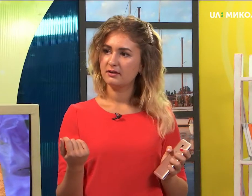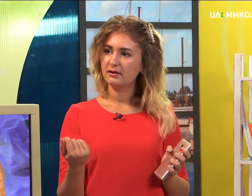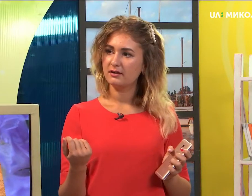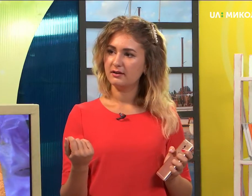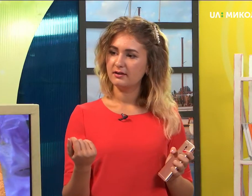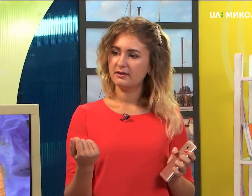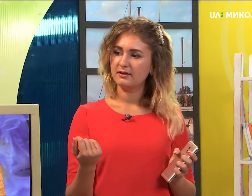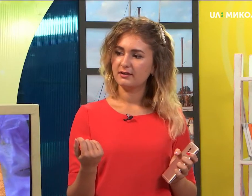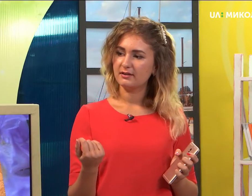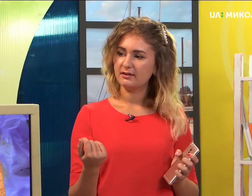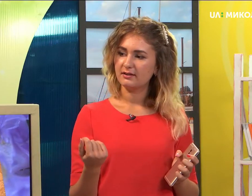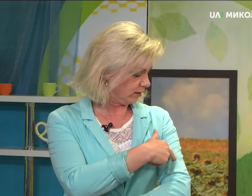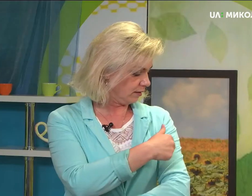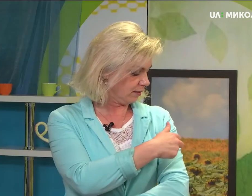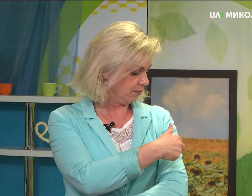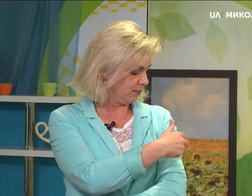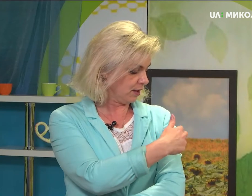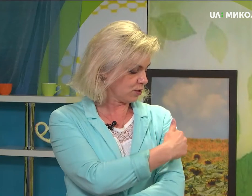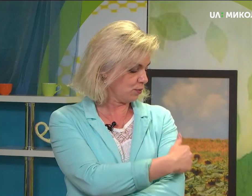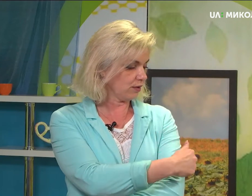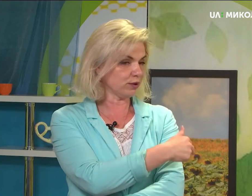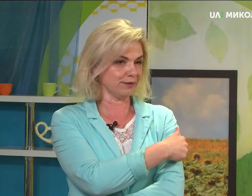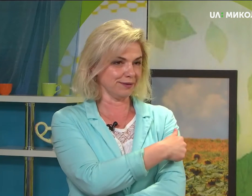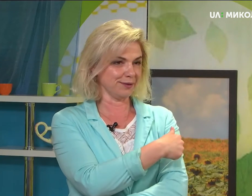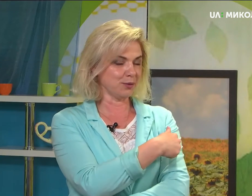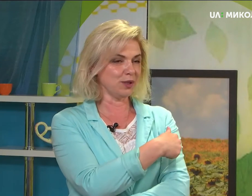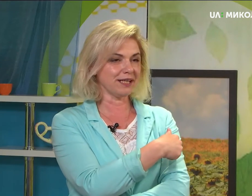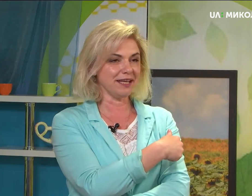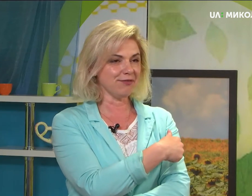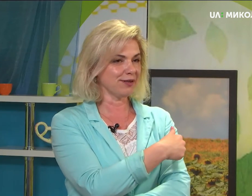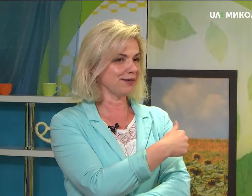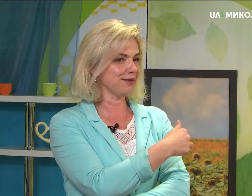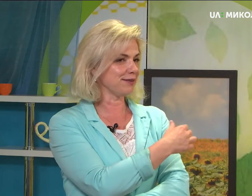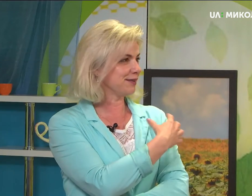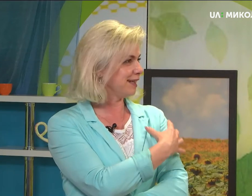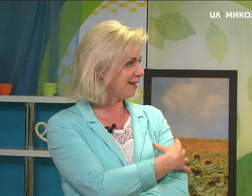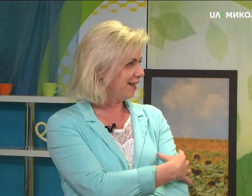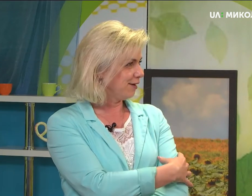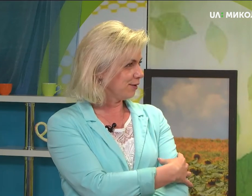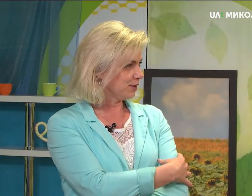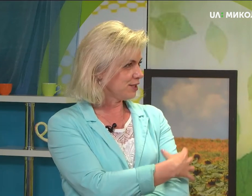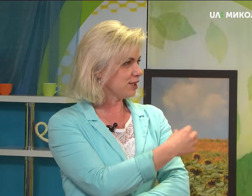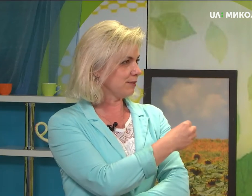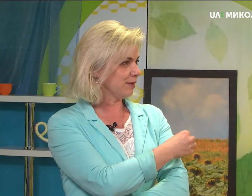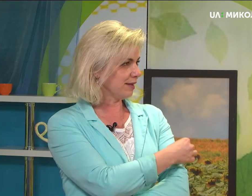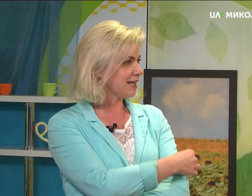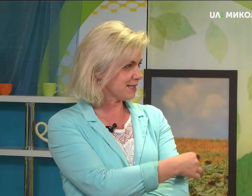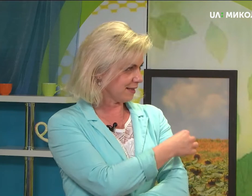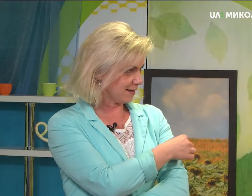Показуємо аптека, медицина. От ми показуємо от, у лікарів на одежі там хрестик